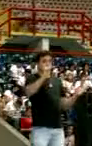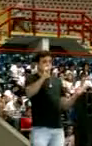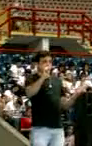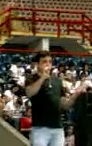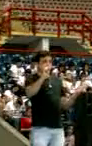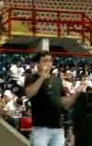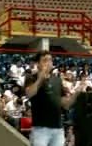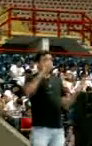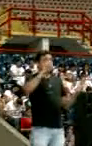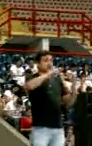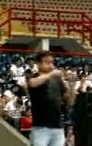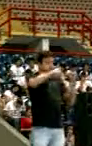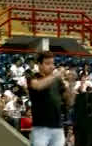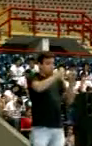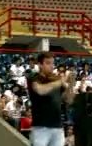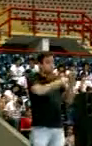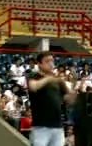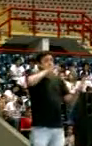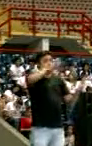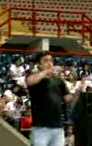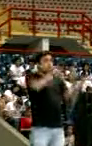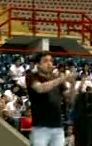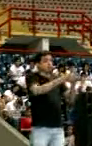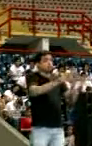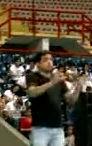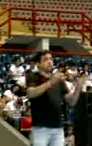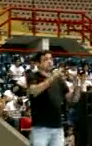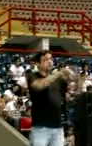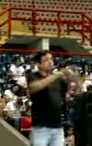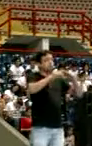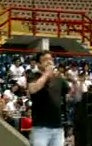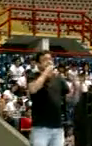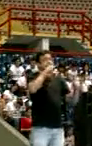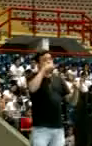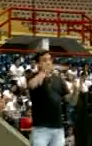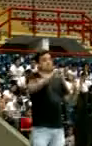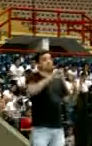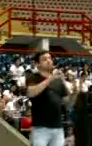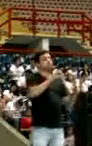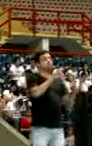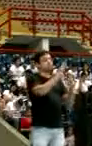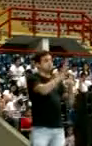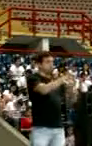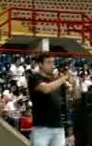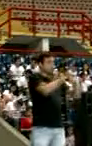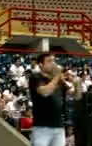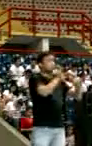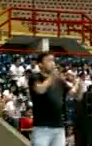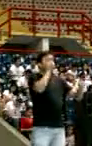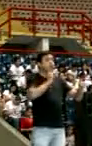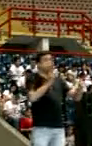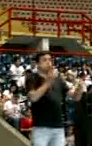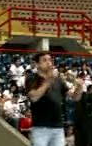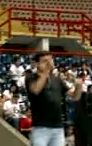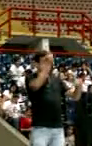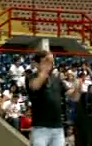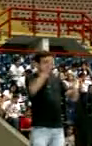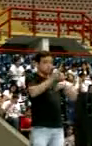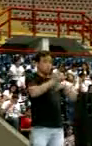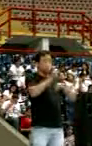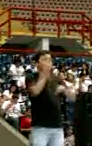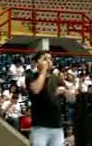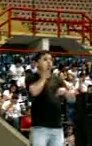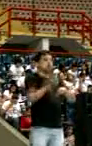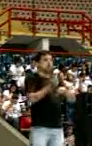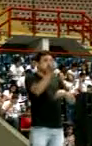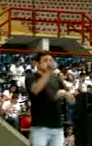impostos. Gradativamente, a burguesia começou a ganhar dinheiro. E quando a burguesia começou a ganhar dinheiro, se